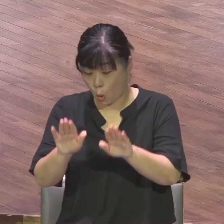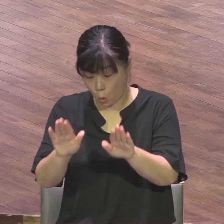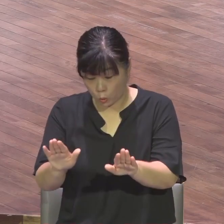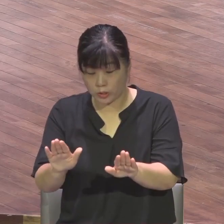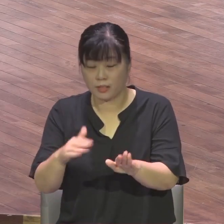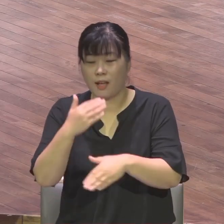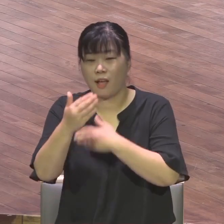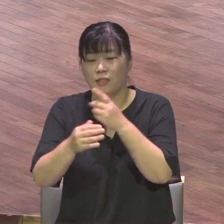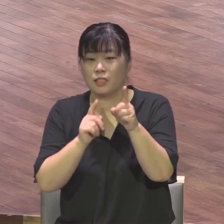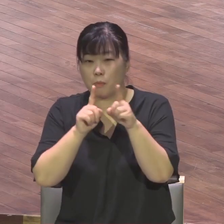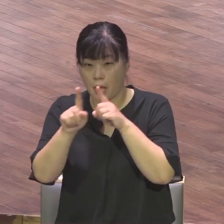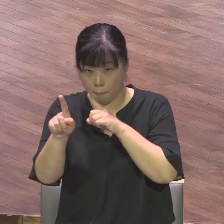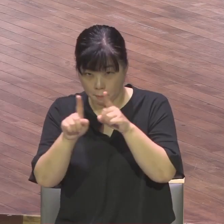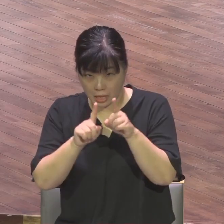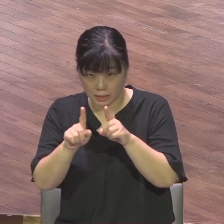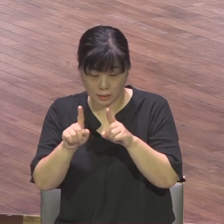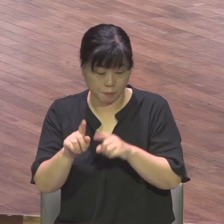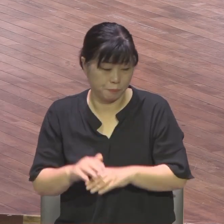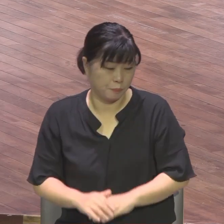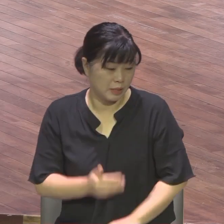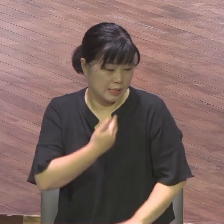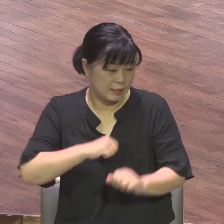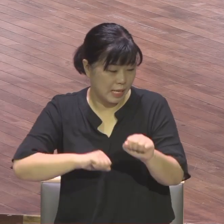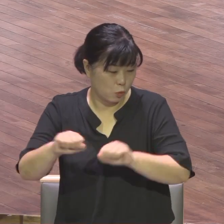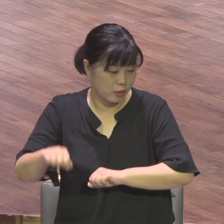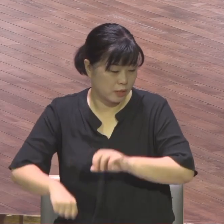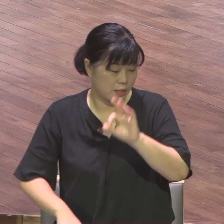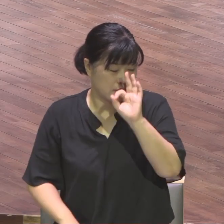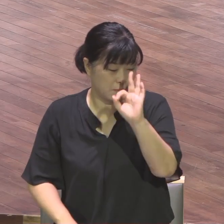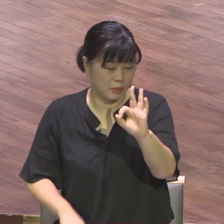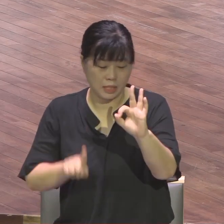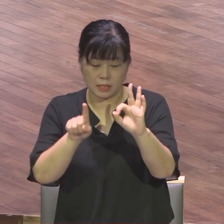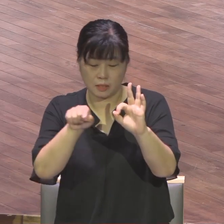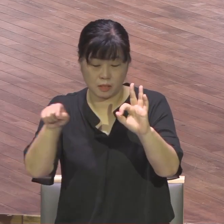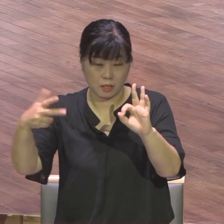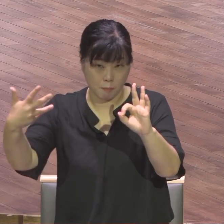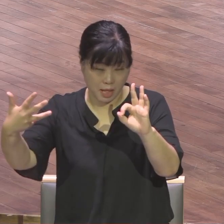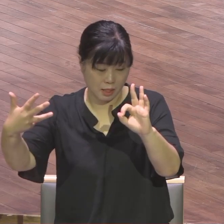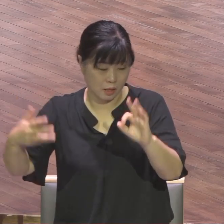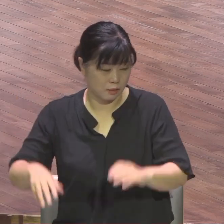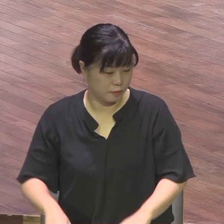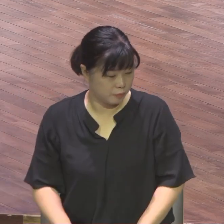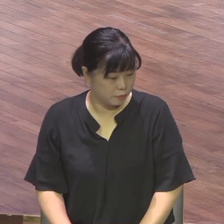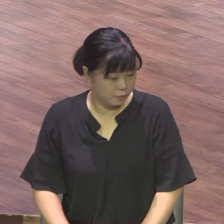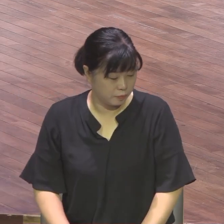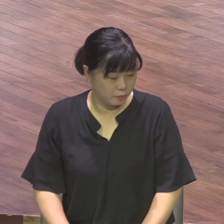받고 성취될 하나님 말씀은 사도행전 10장 1절에서 8절 말씀입니다.